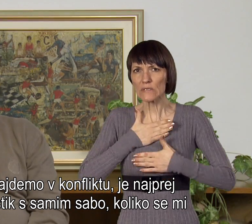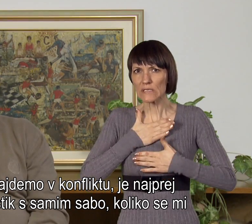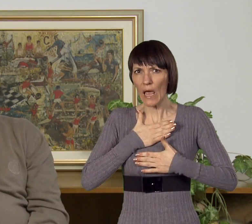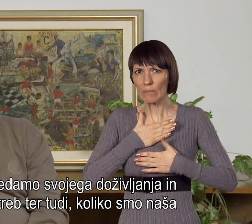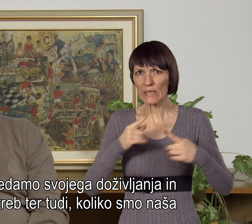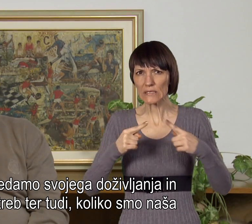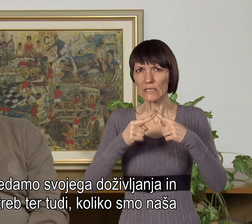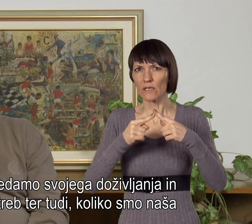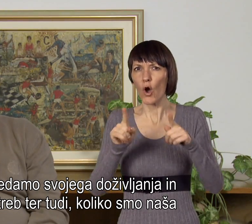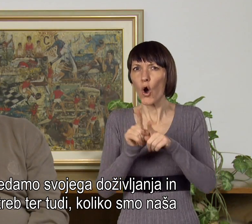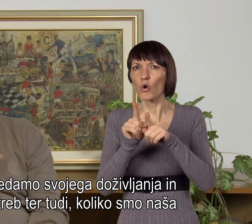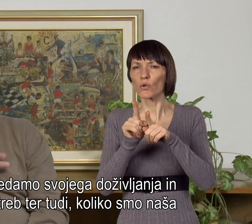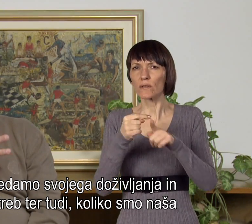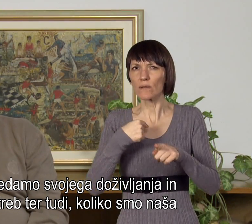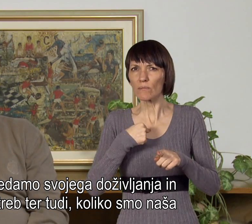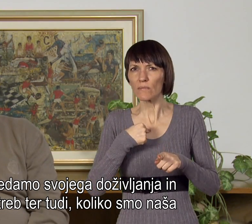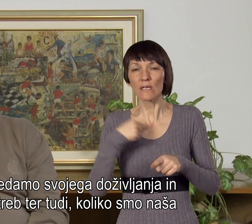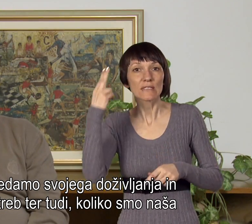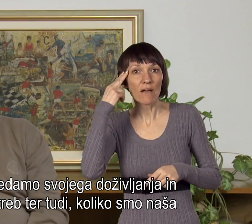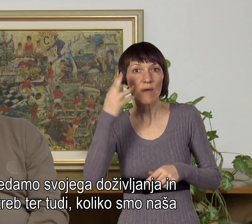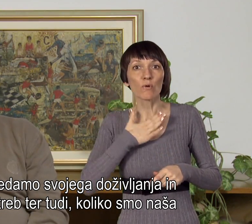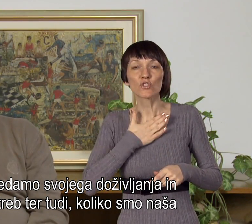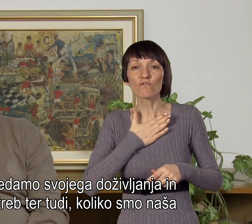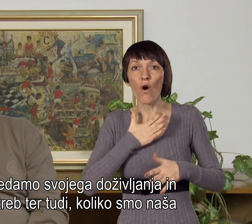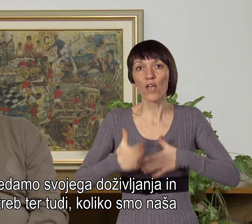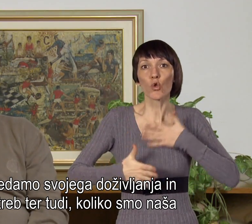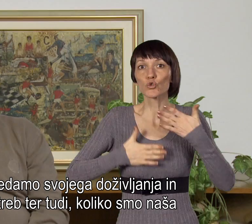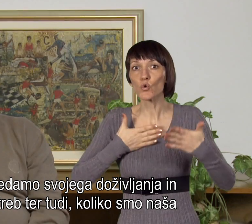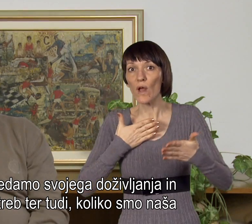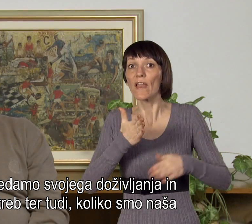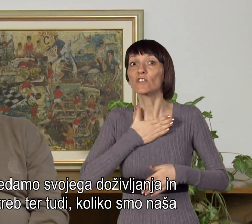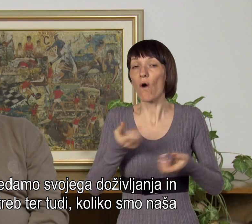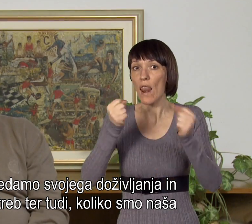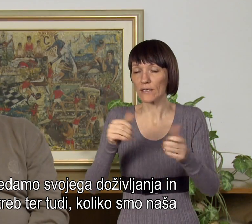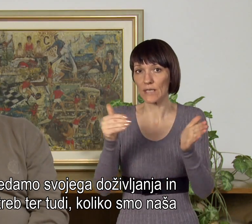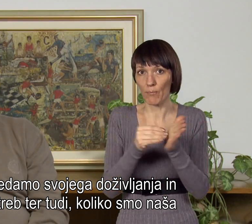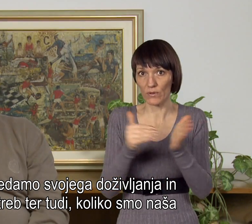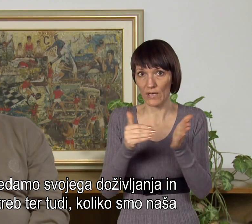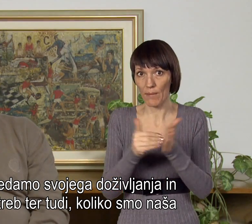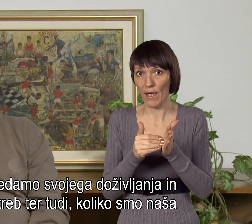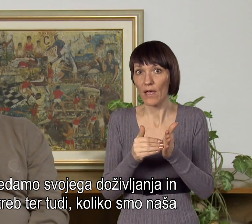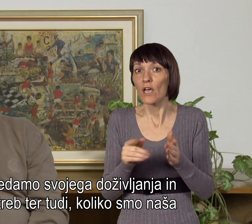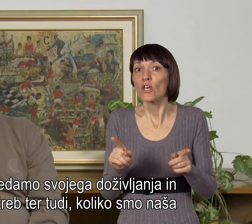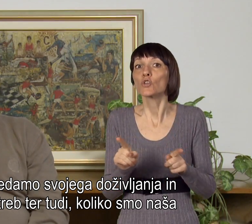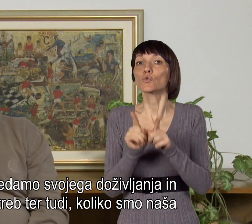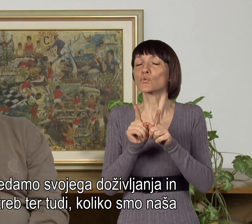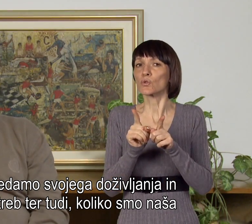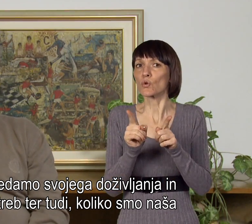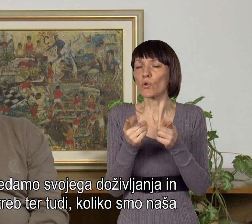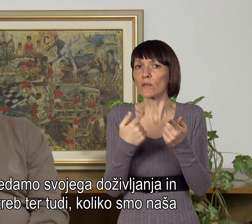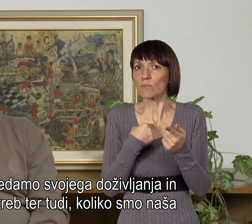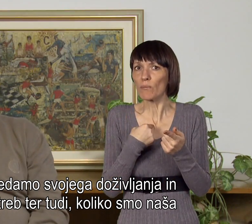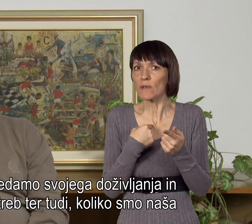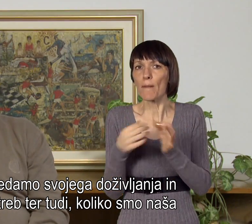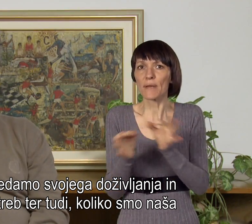stiku s sabo, koliko se mi sami zavedamo svojega doživljanja in svojih potreb in tudi koliko smo